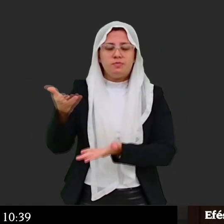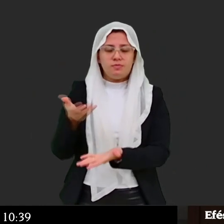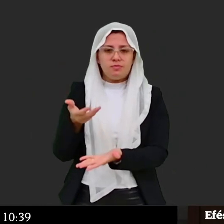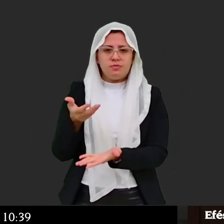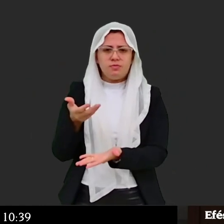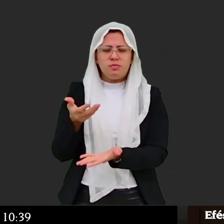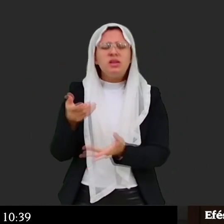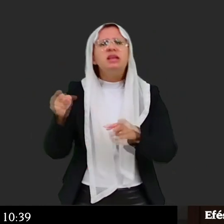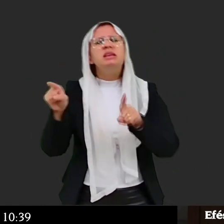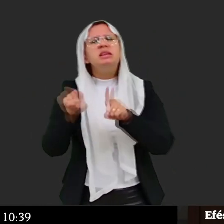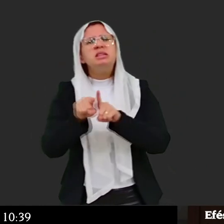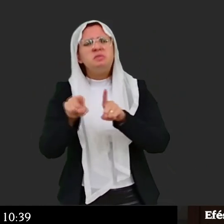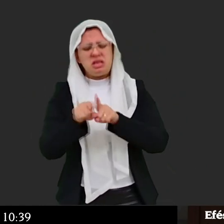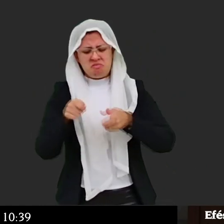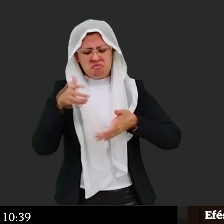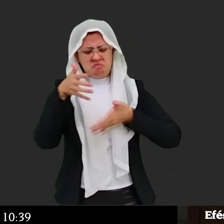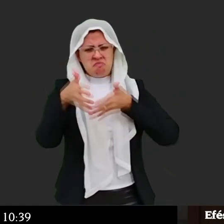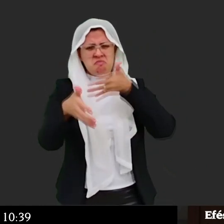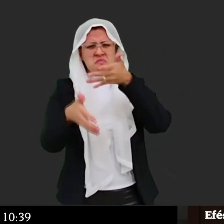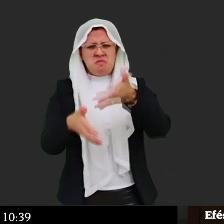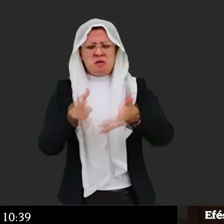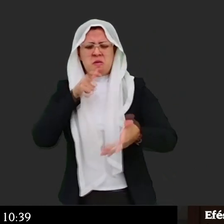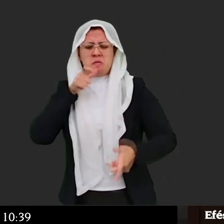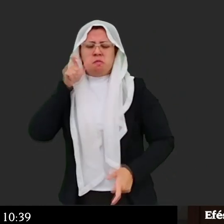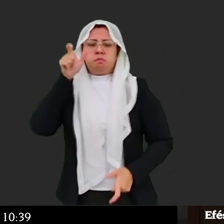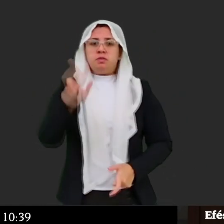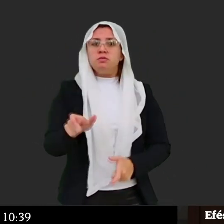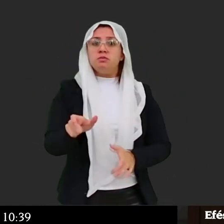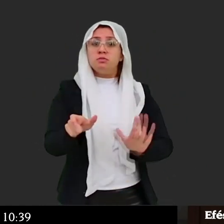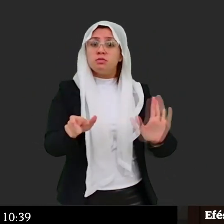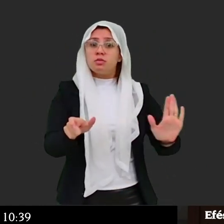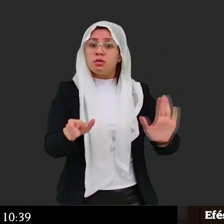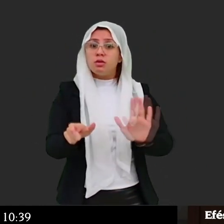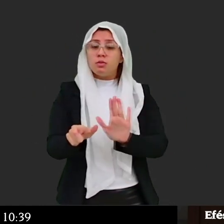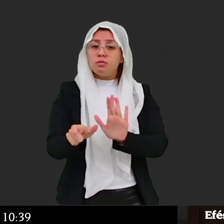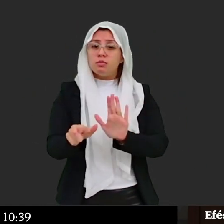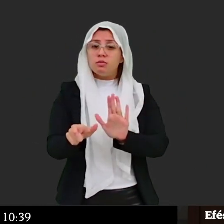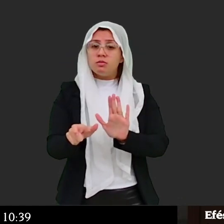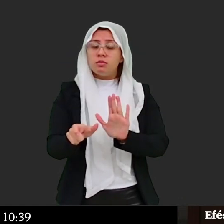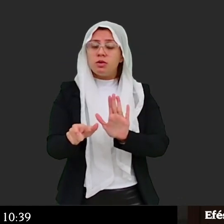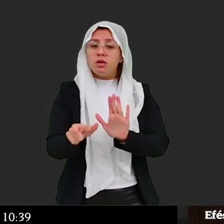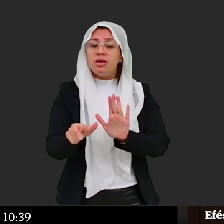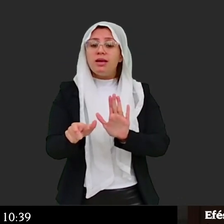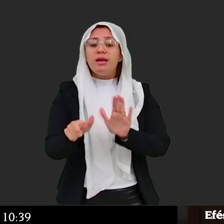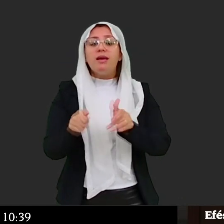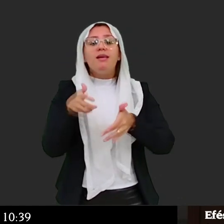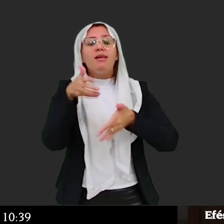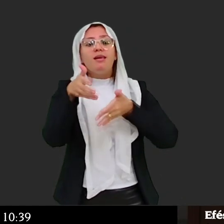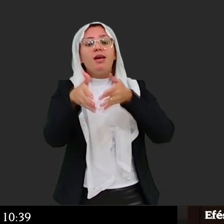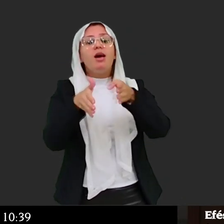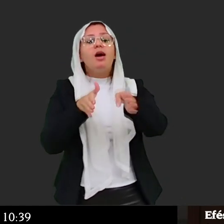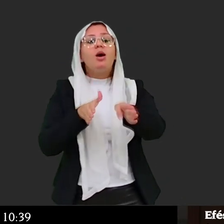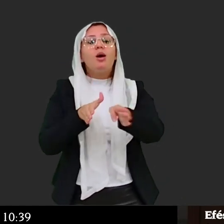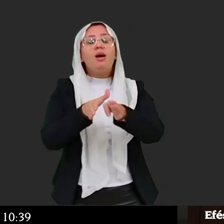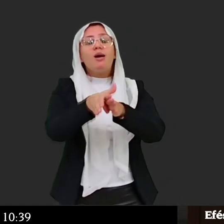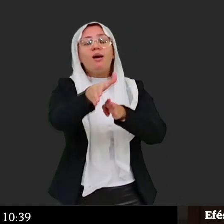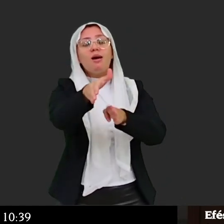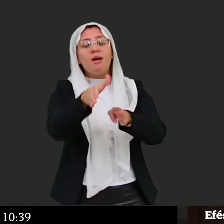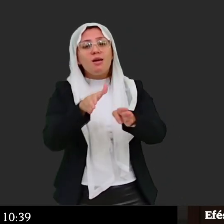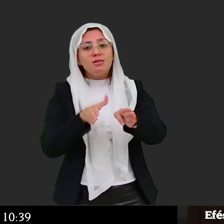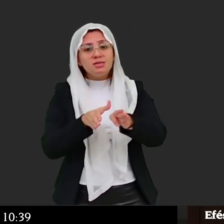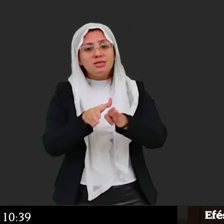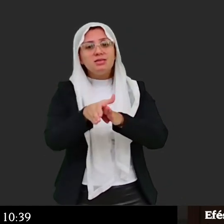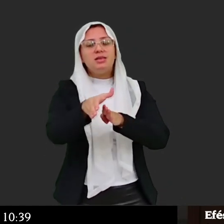boca nenhuma palavra torpe, mas só a que for boa para promover a edificação, para que